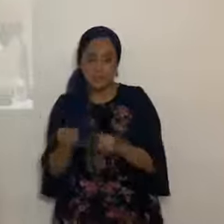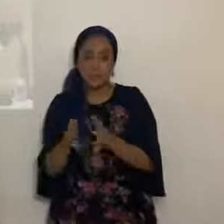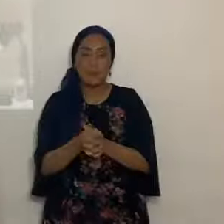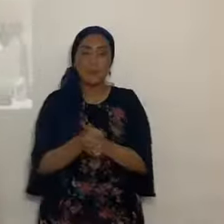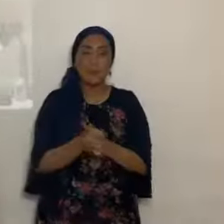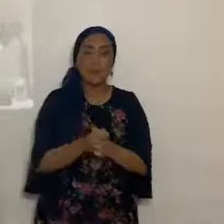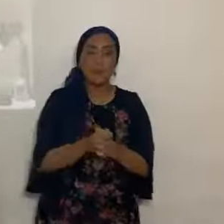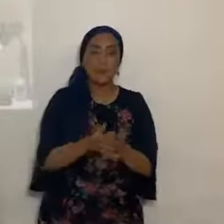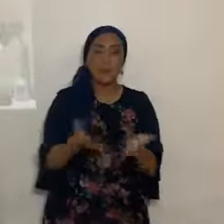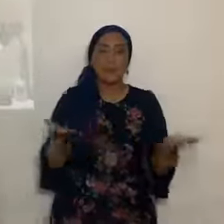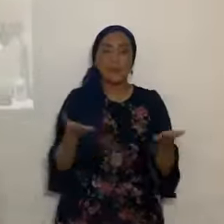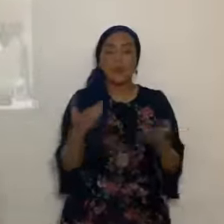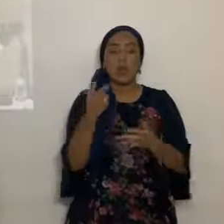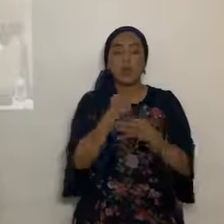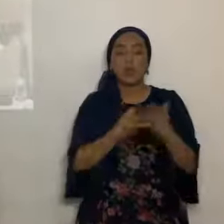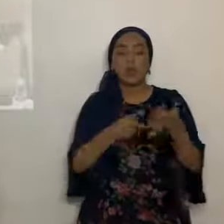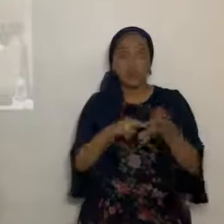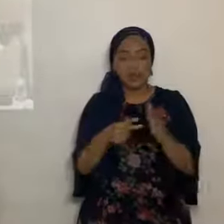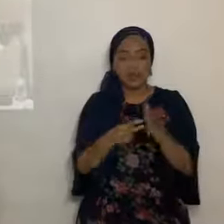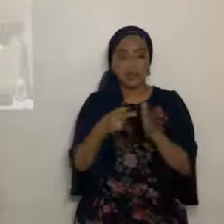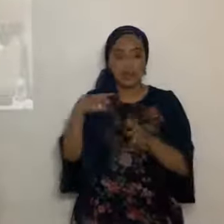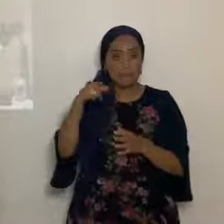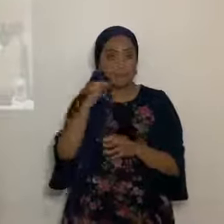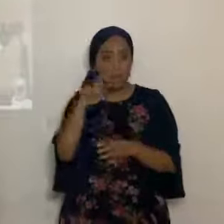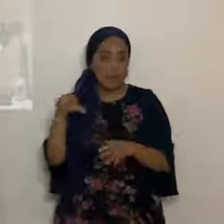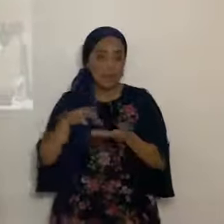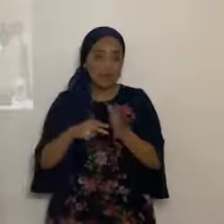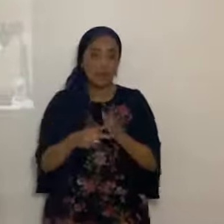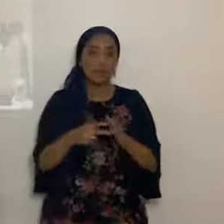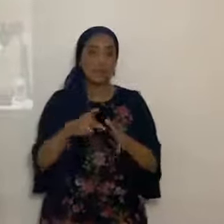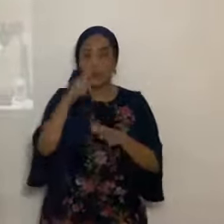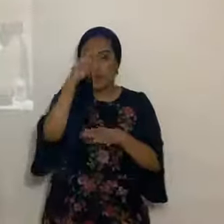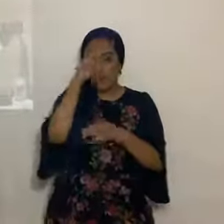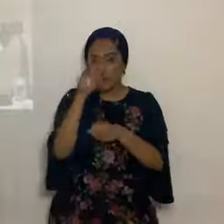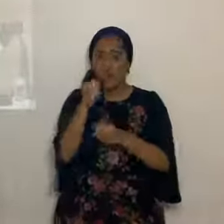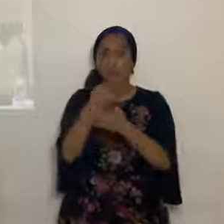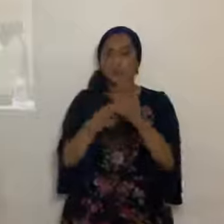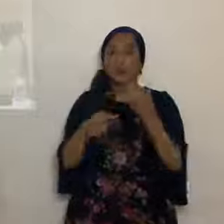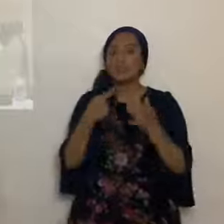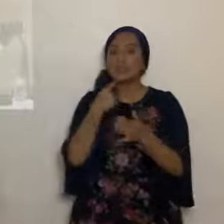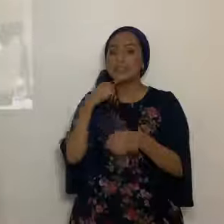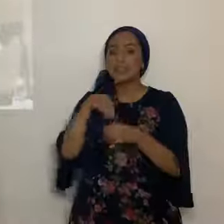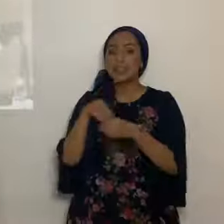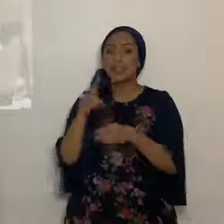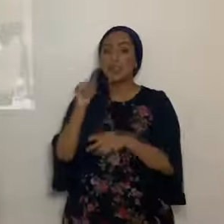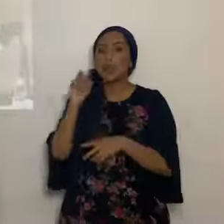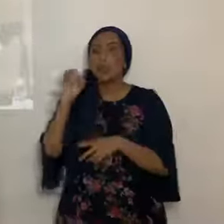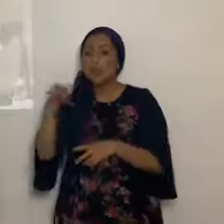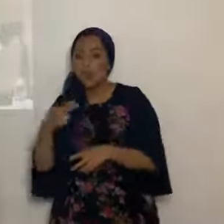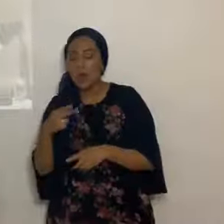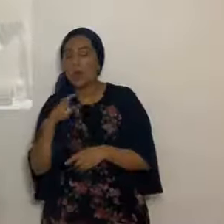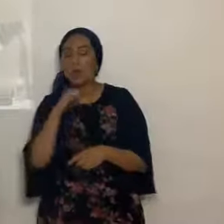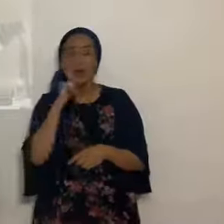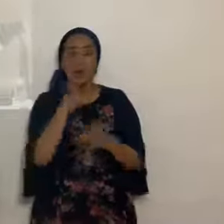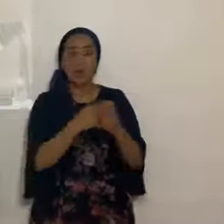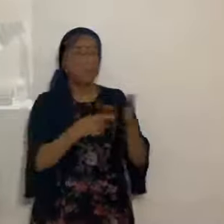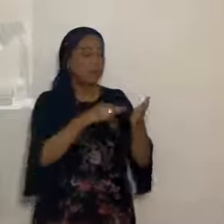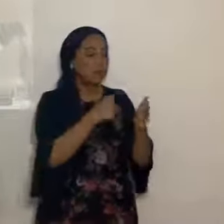a ver, aquí a lo que se refiere Pablo es confiar en lo que dice la Torá, no en lo que dicen los